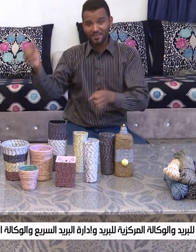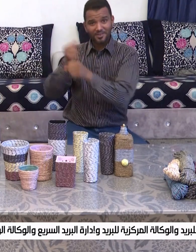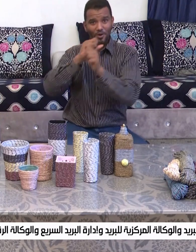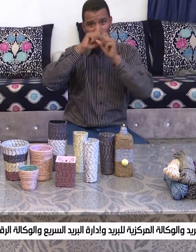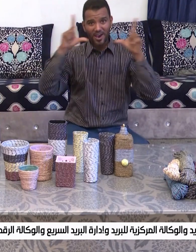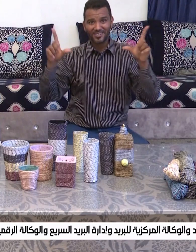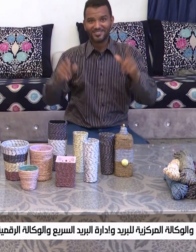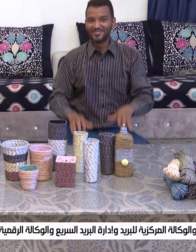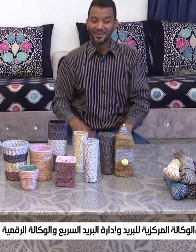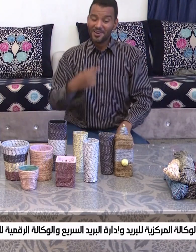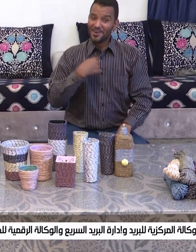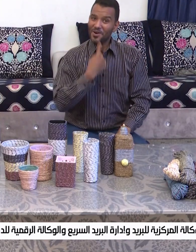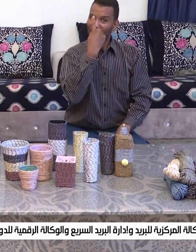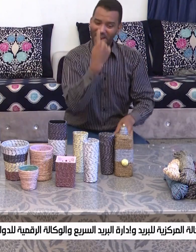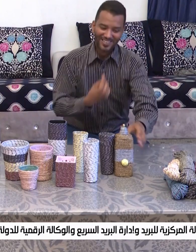لها، وإلى لقاء